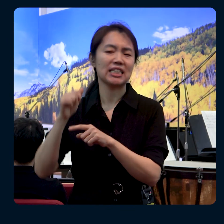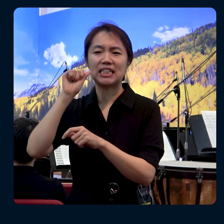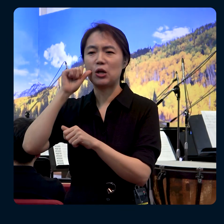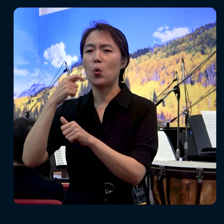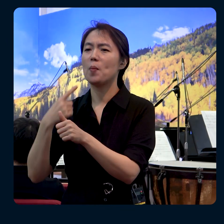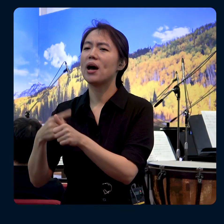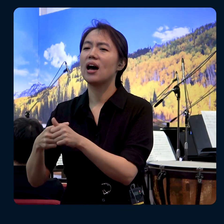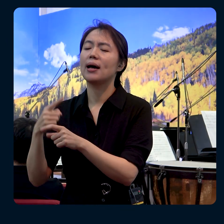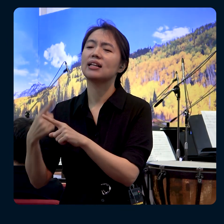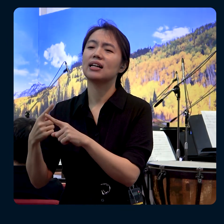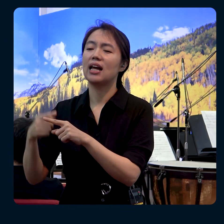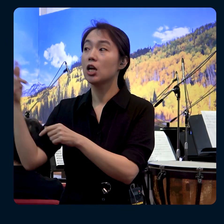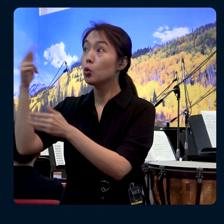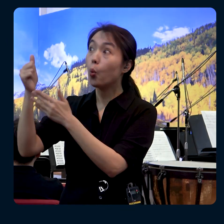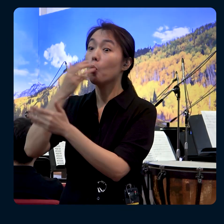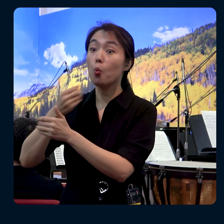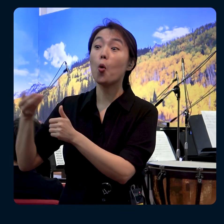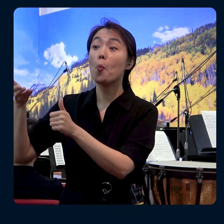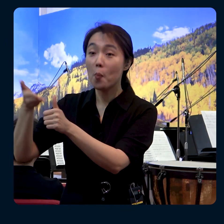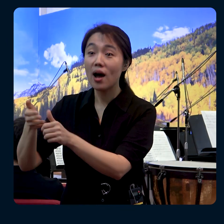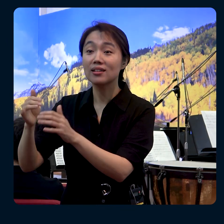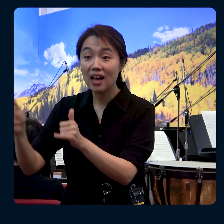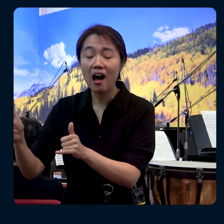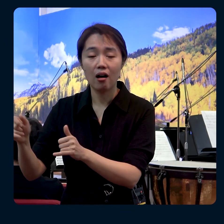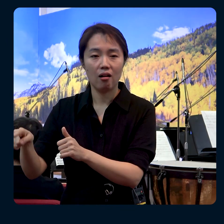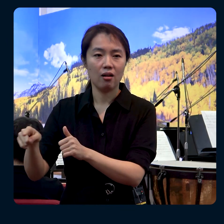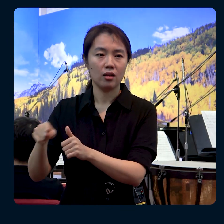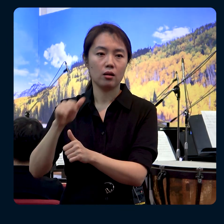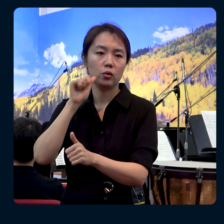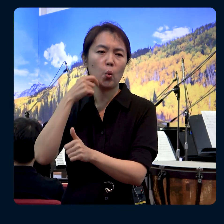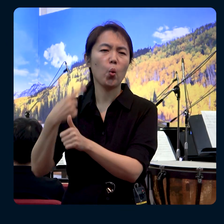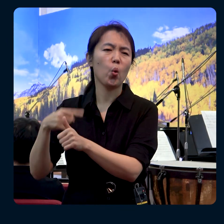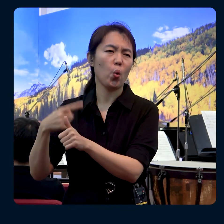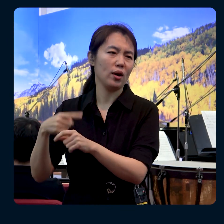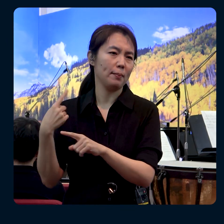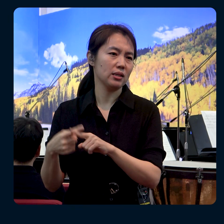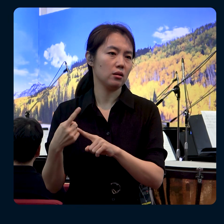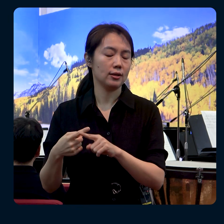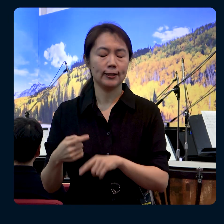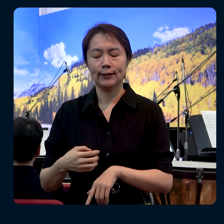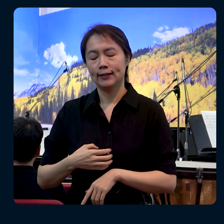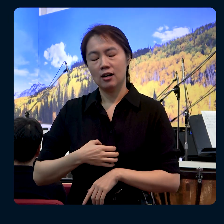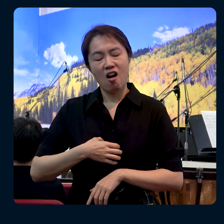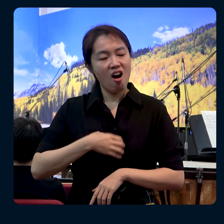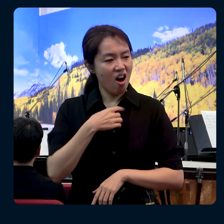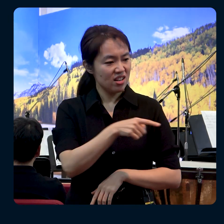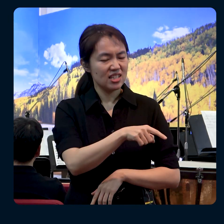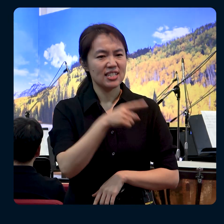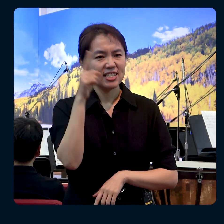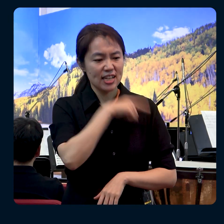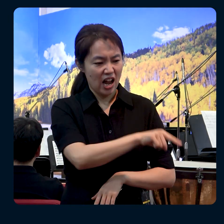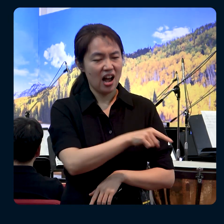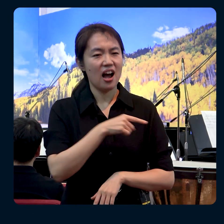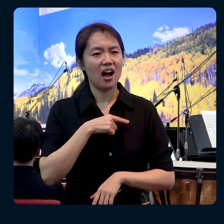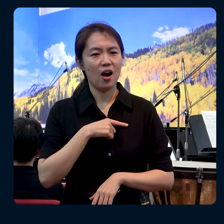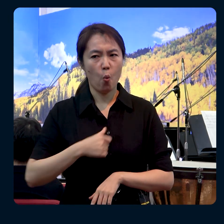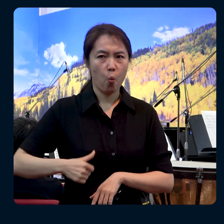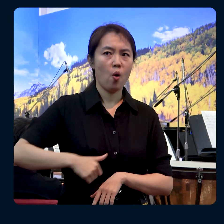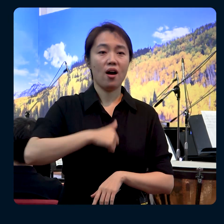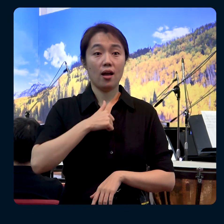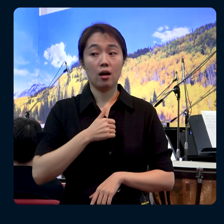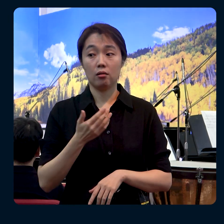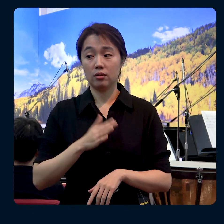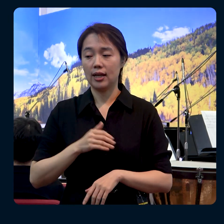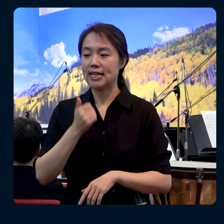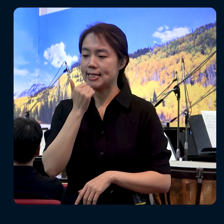예, 조롱하고 있는 거예요. 예, 정말 역겹죠. 정말 화가 나고 참기 힘들어요. 그러나 하나님